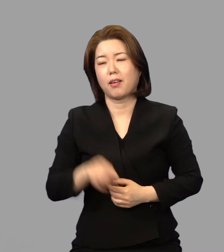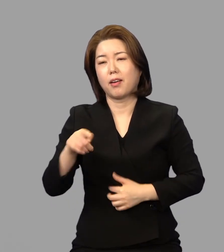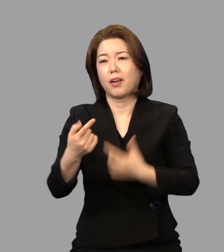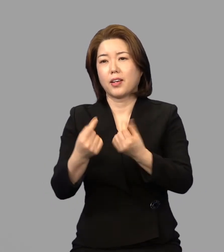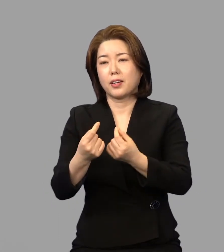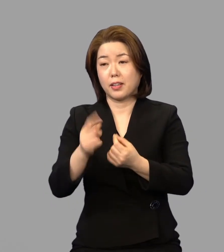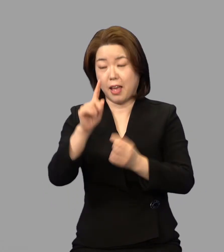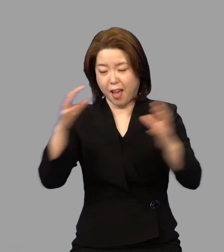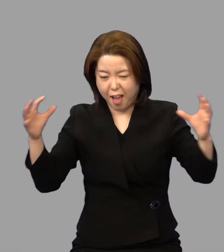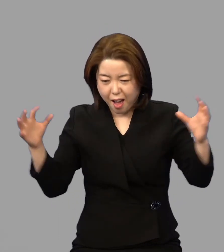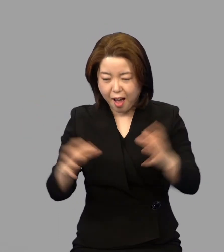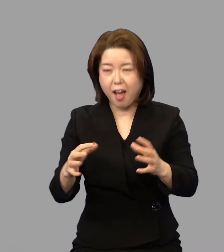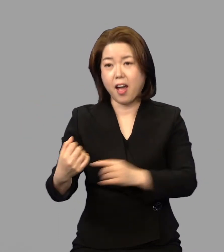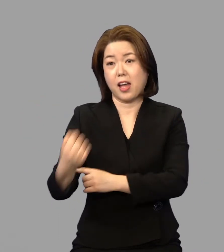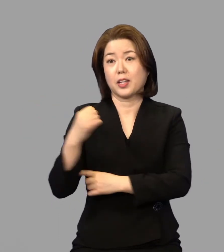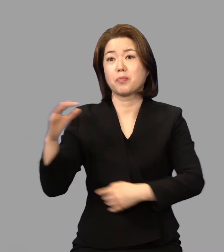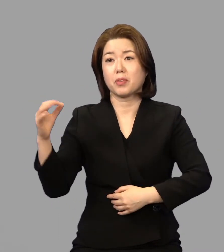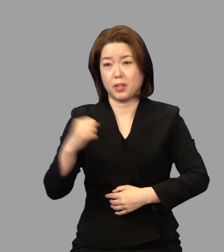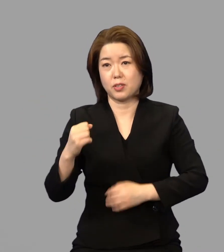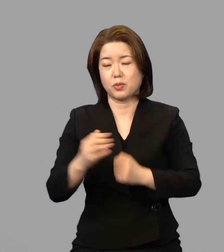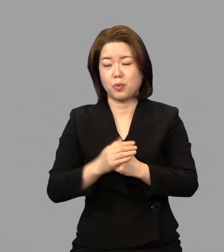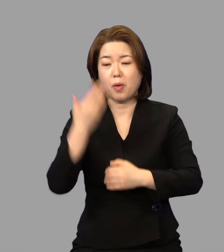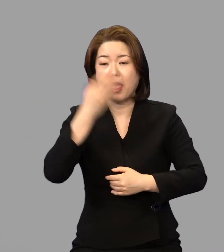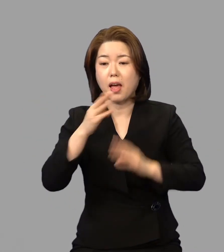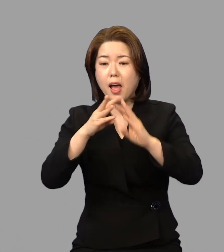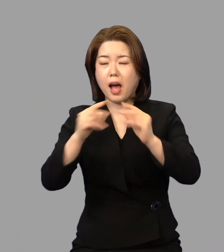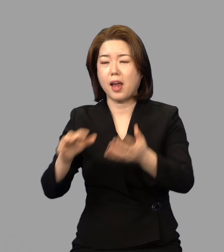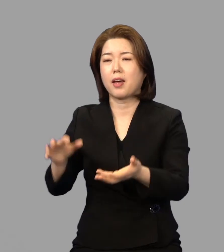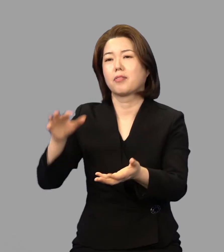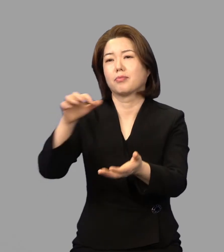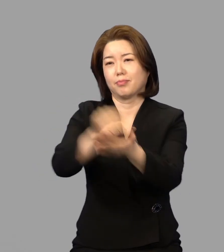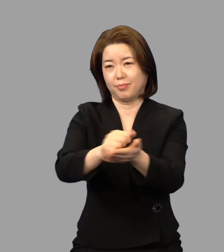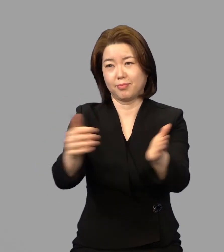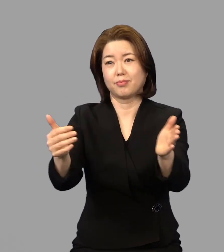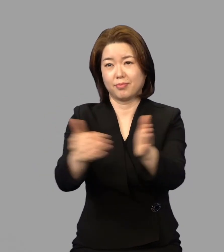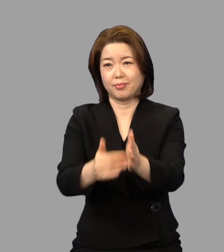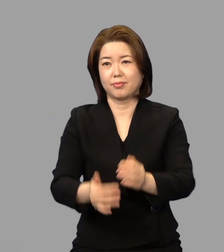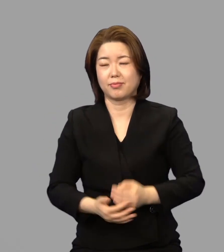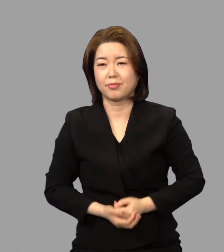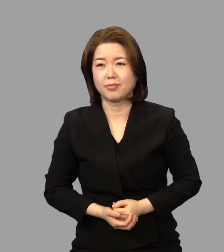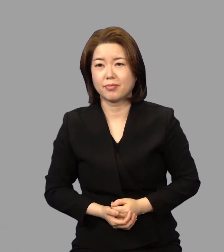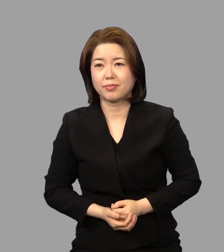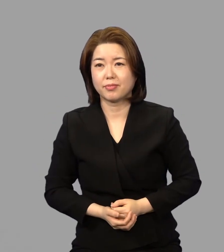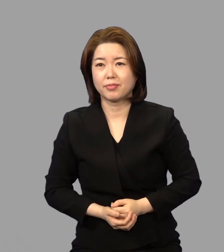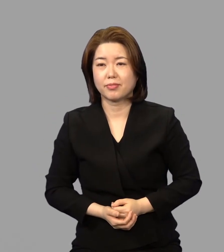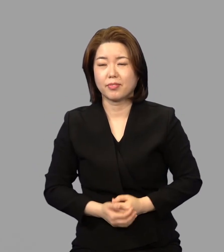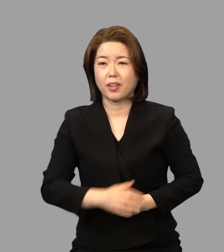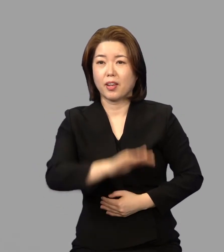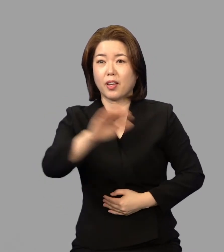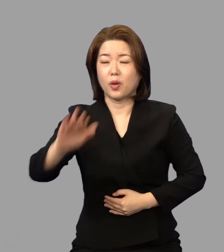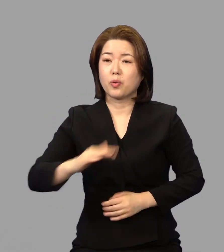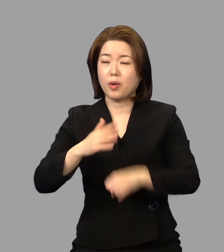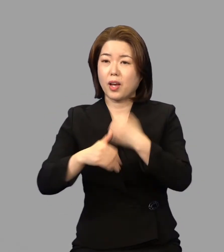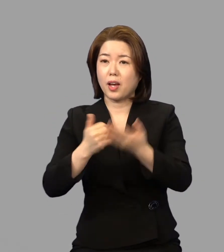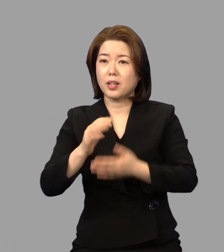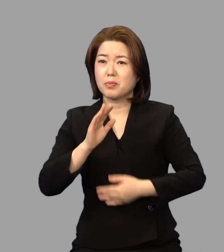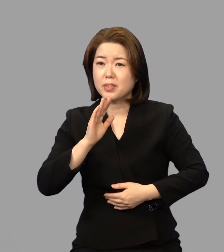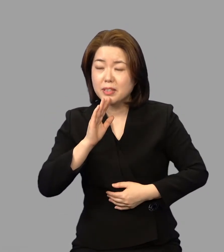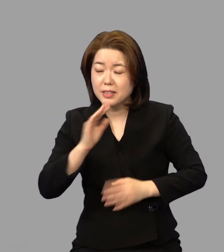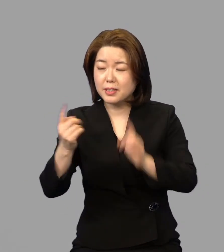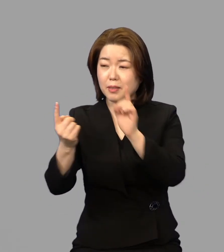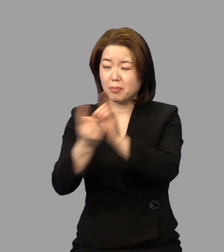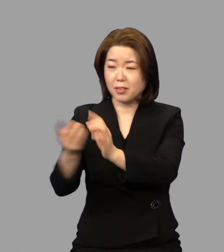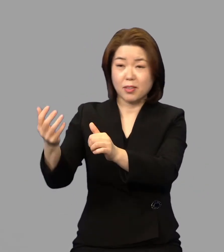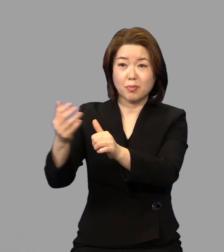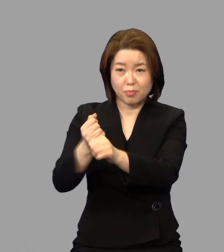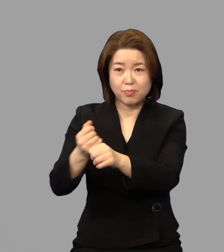힘으로 가나안 땅은 정복이 된 거예요. 우리가 하나님을 정말 진짜 만나고